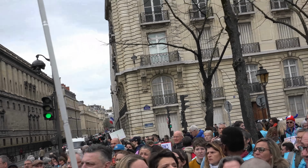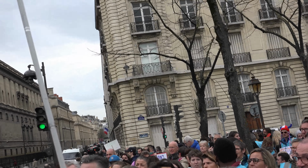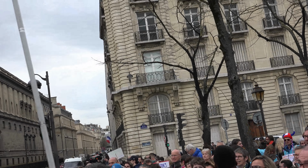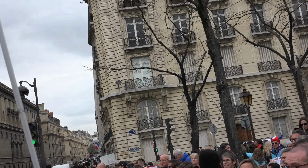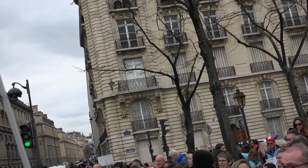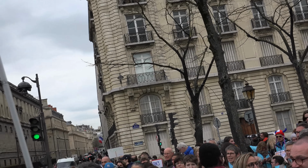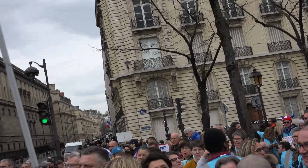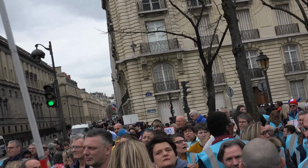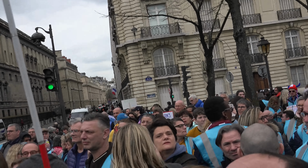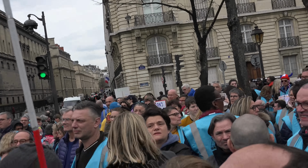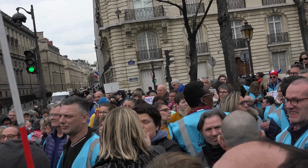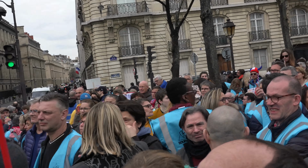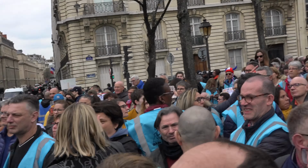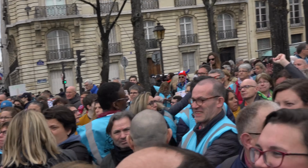vous êtes.